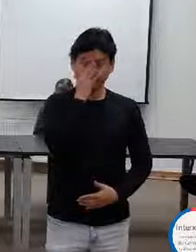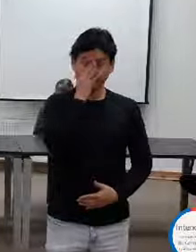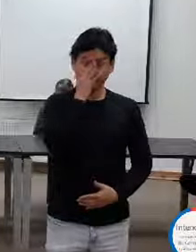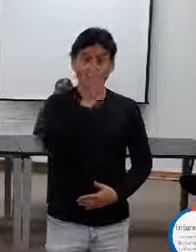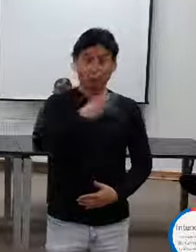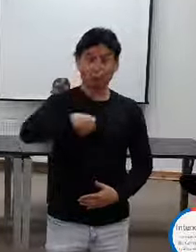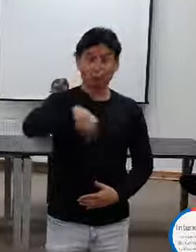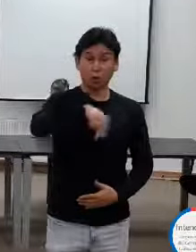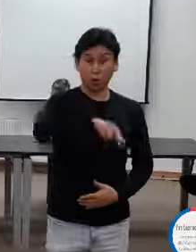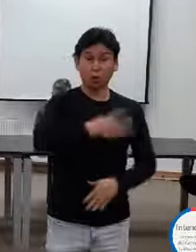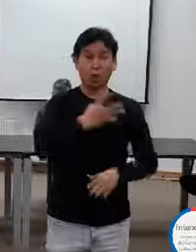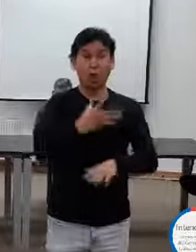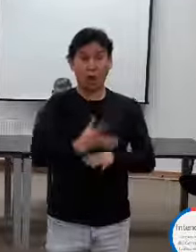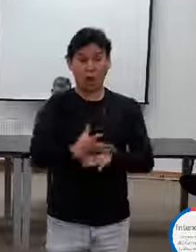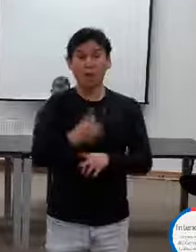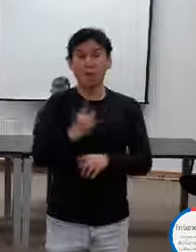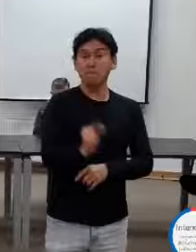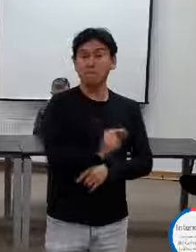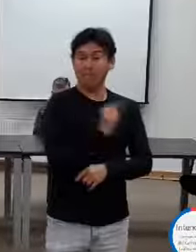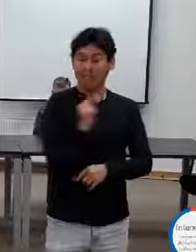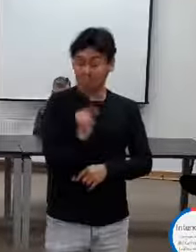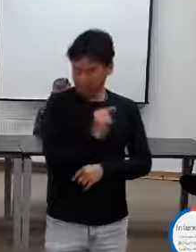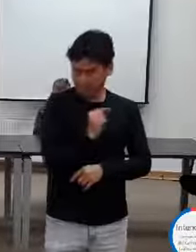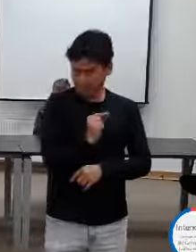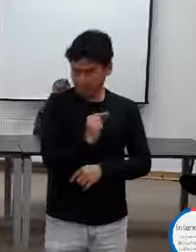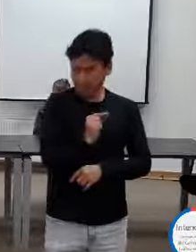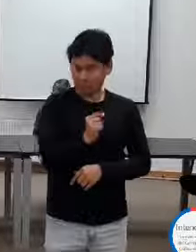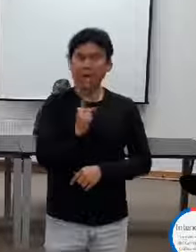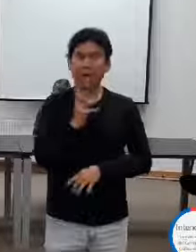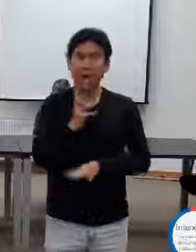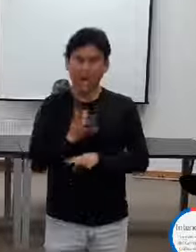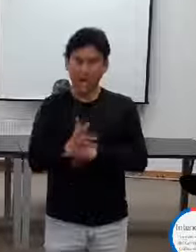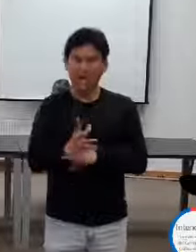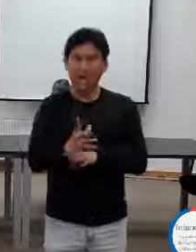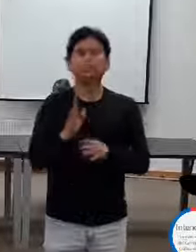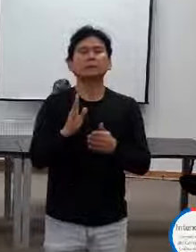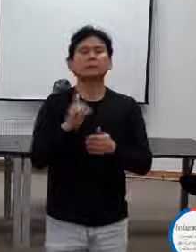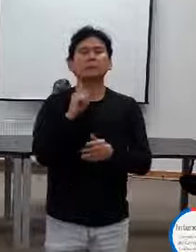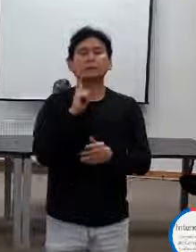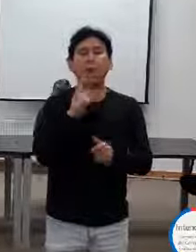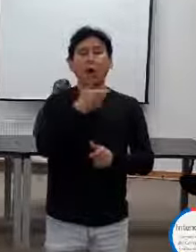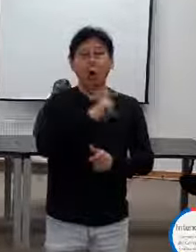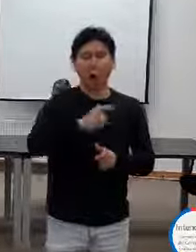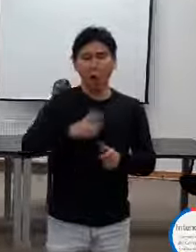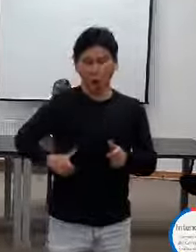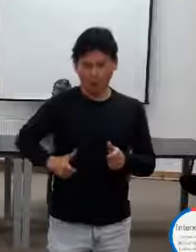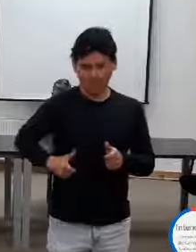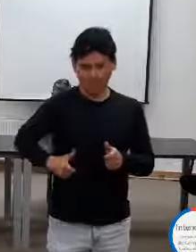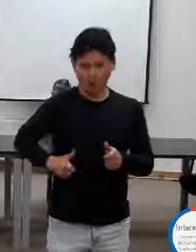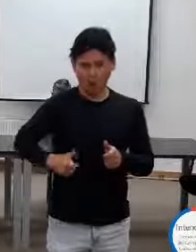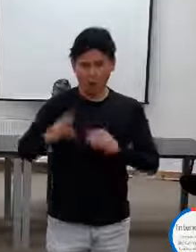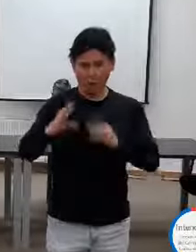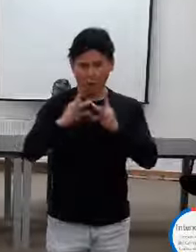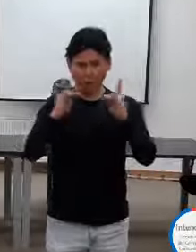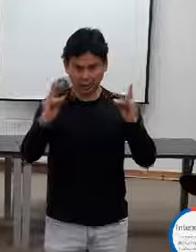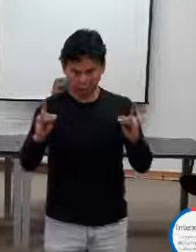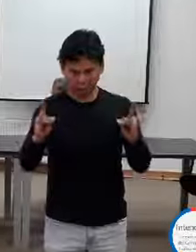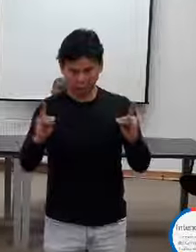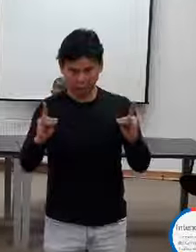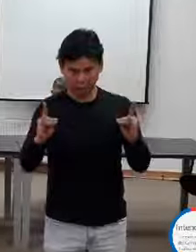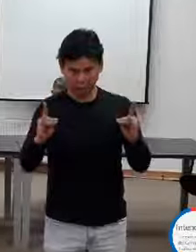hoy día tenemos cuarentena preventiva. ¿Ya? Tenemos en cuarentena preventiva al gobernador de Aysén. ¿Ya?